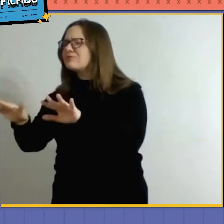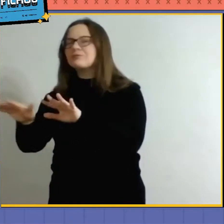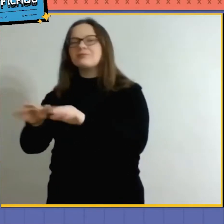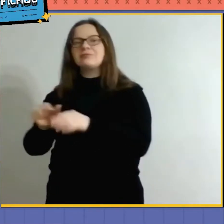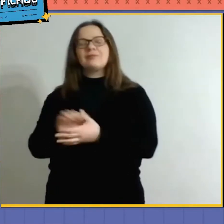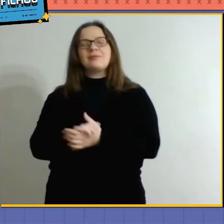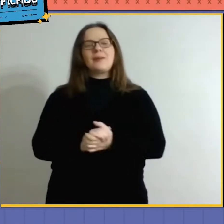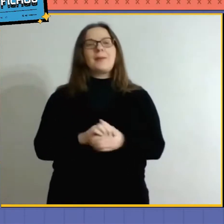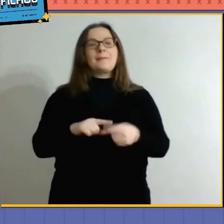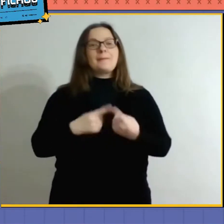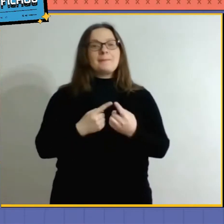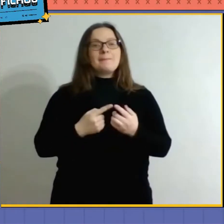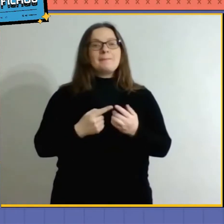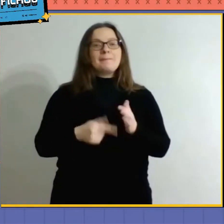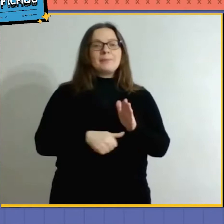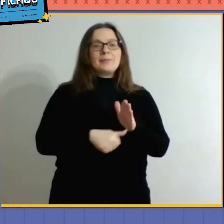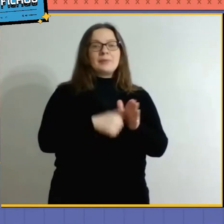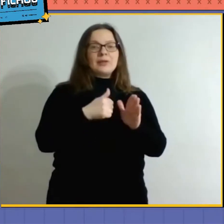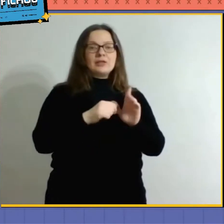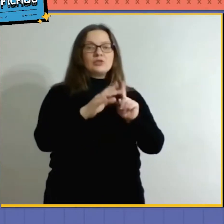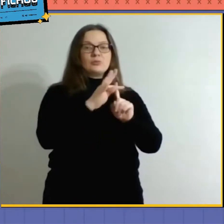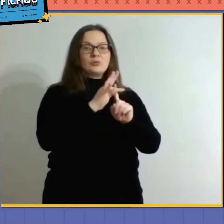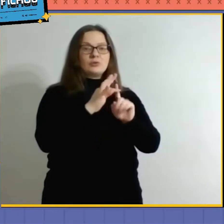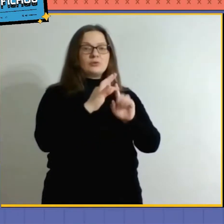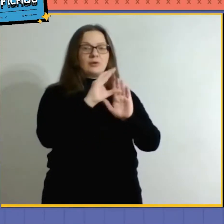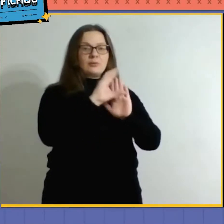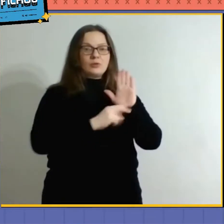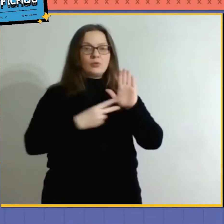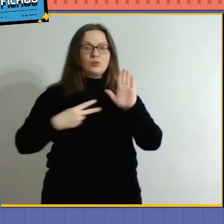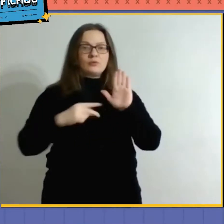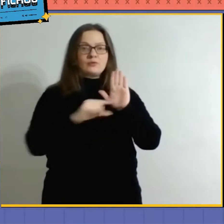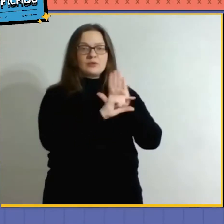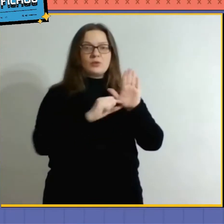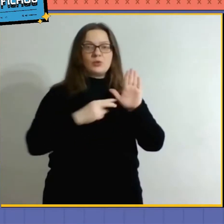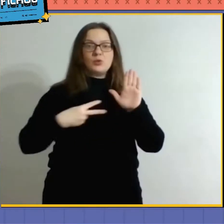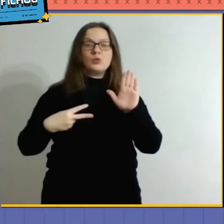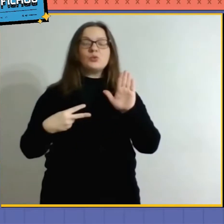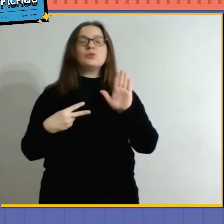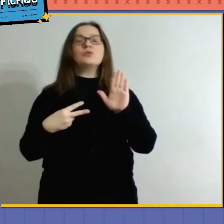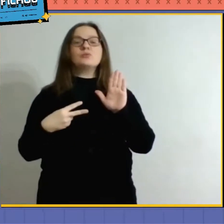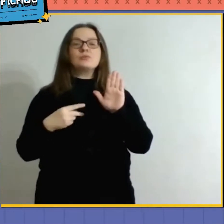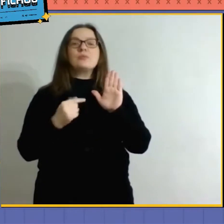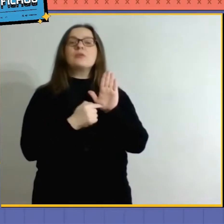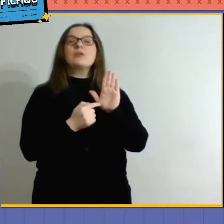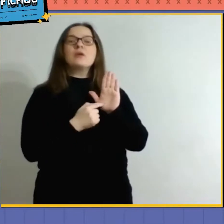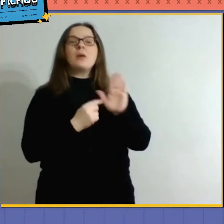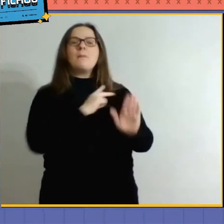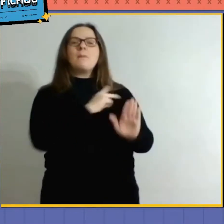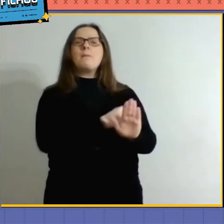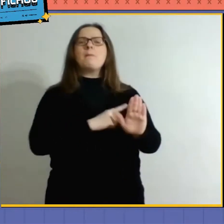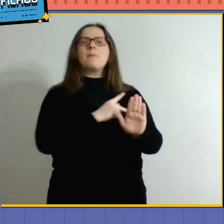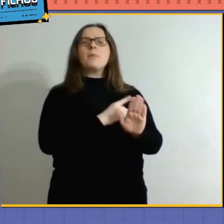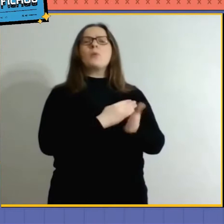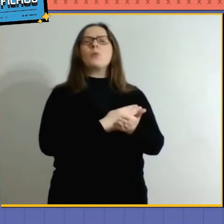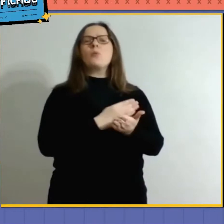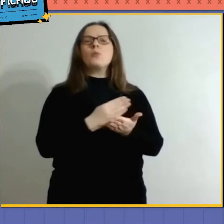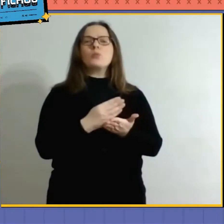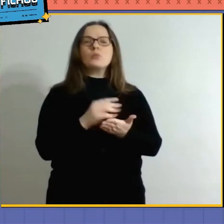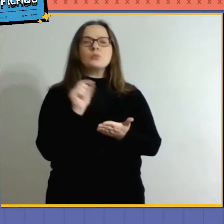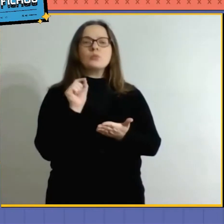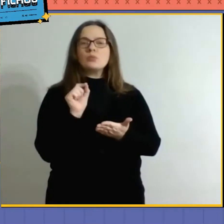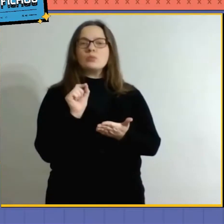primeiro Timóteo Capítulo 2 Versículo 2 nesse capítulo o apóstolo Paulo começa tô